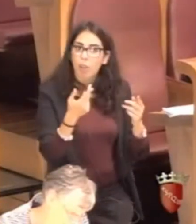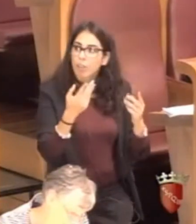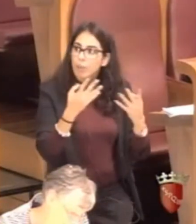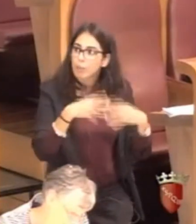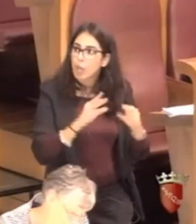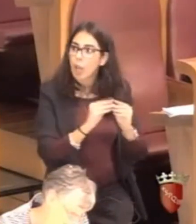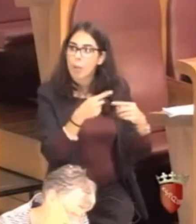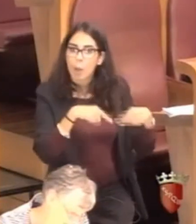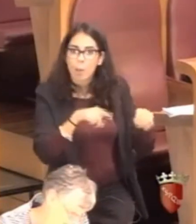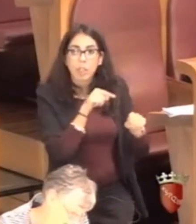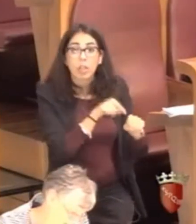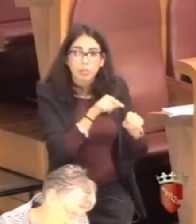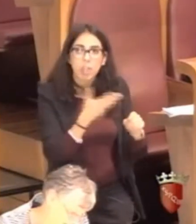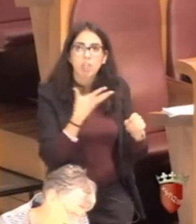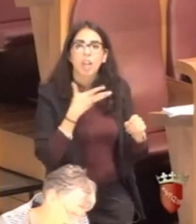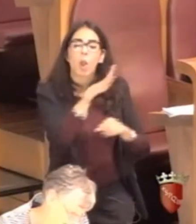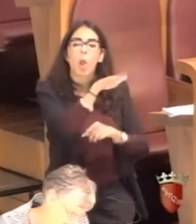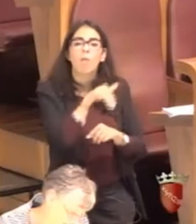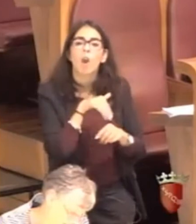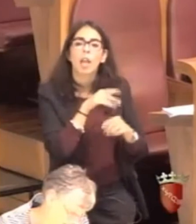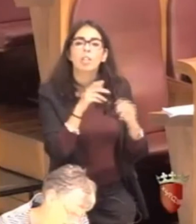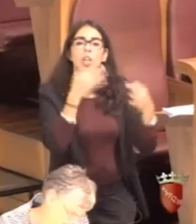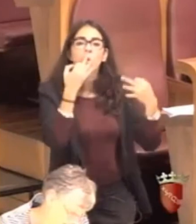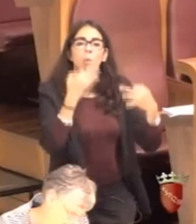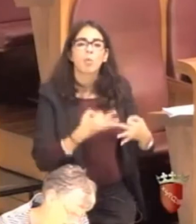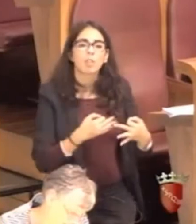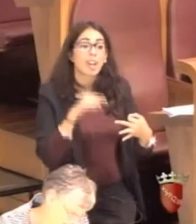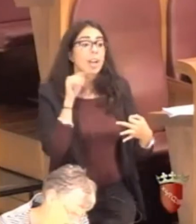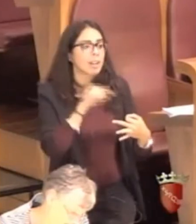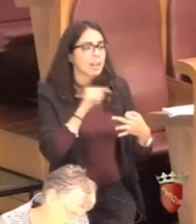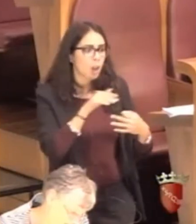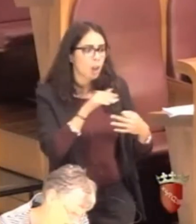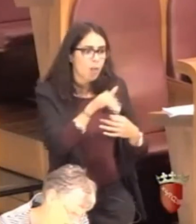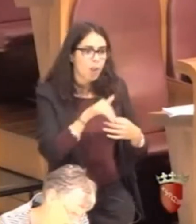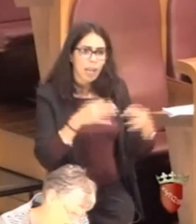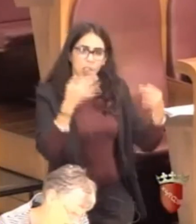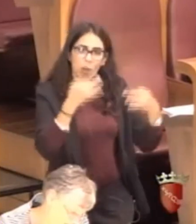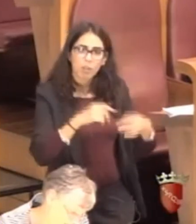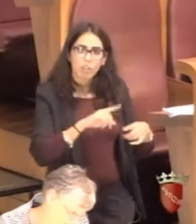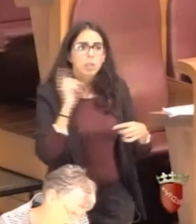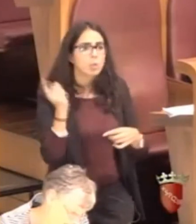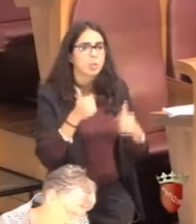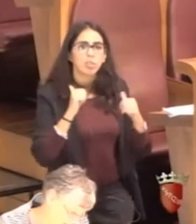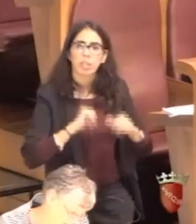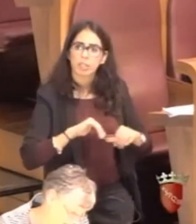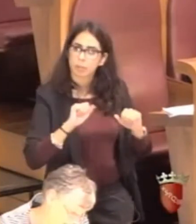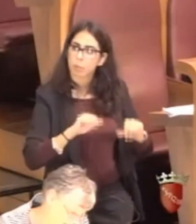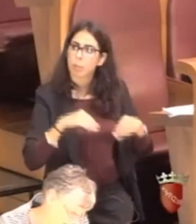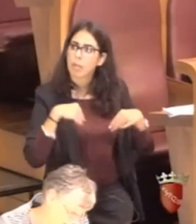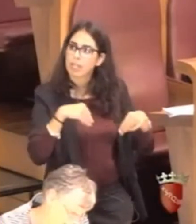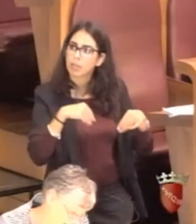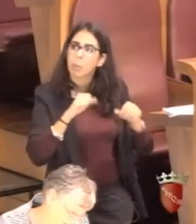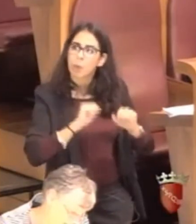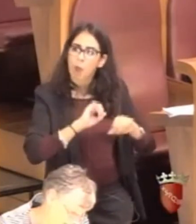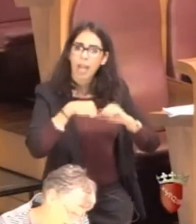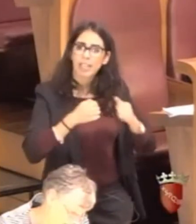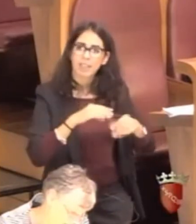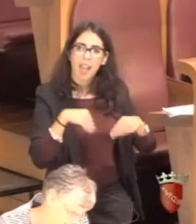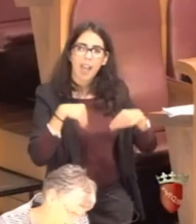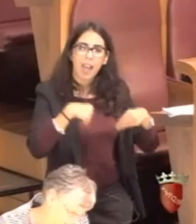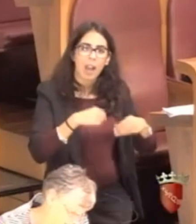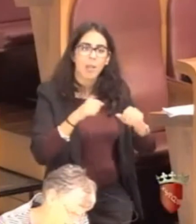convocazioni ufficiali a cui tutta la cittadinanza è invitata a partecipare, è invitata ad attivarsi, è invitata a dare il